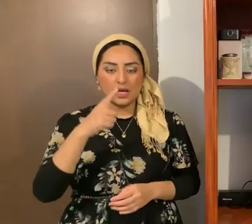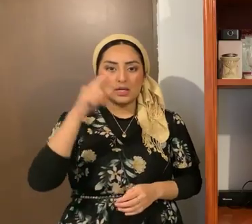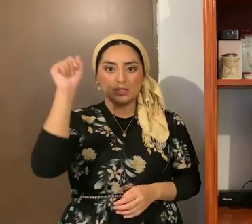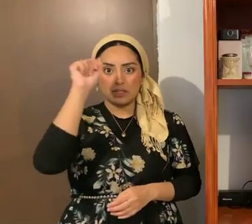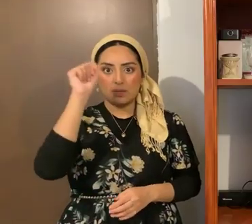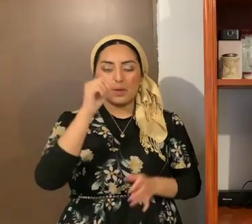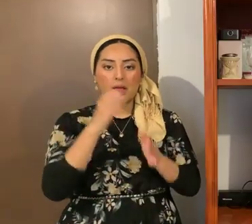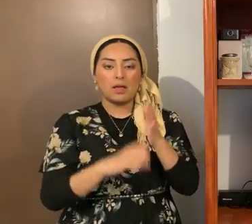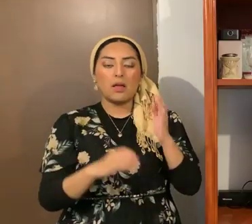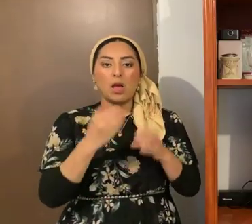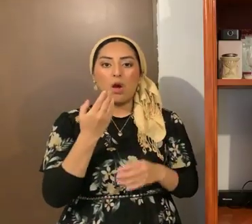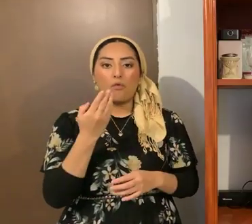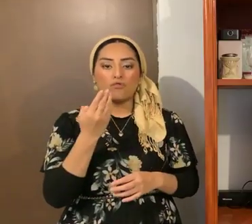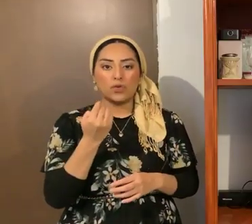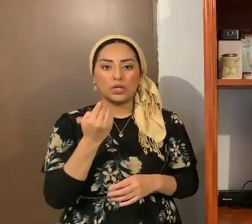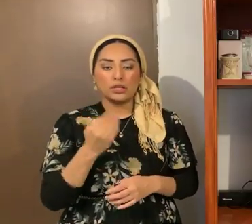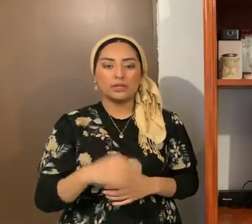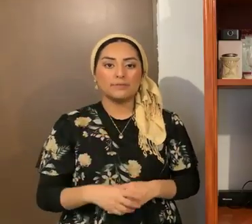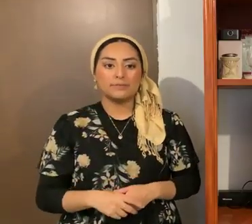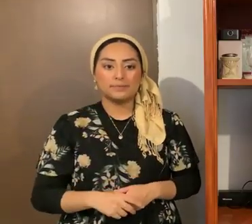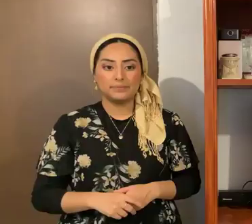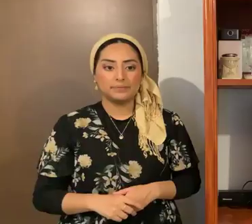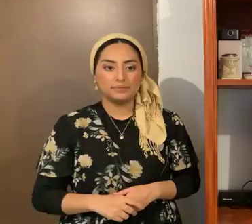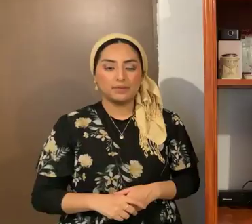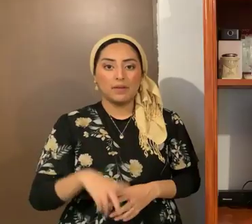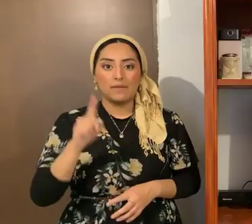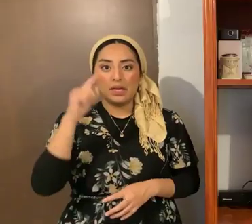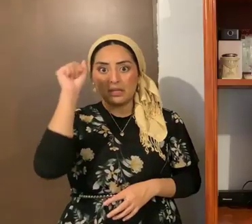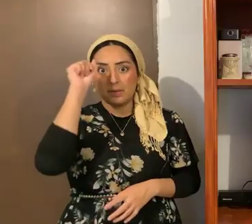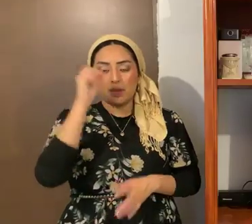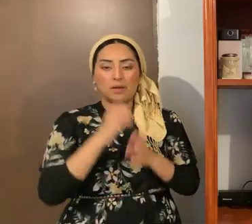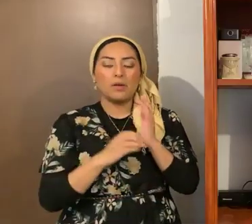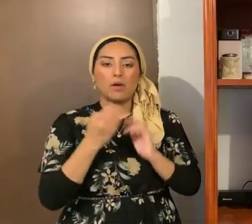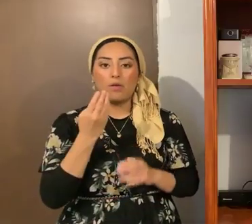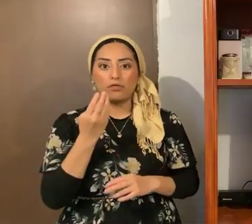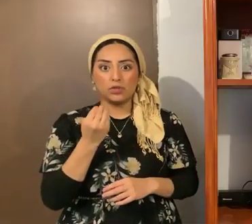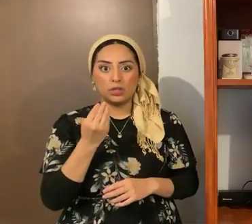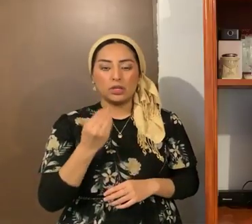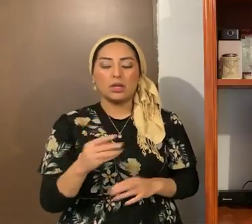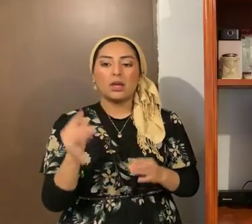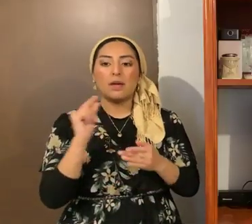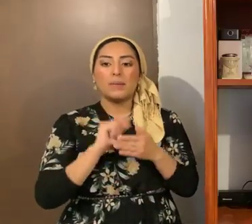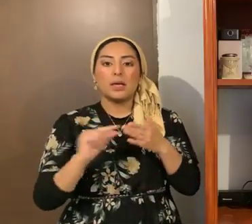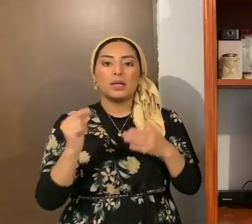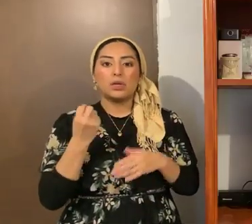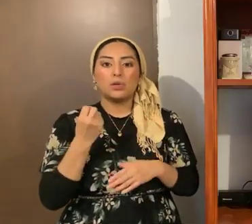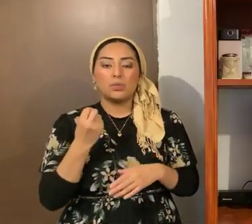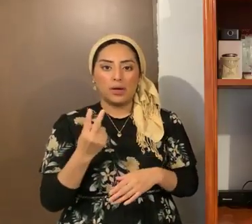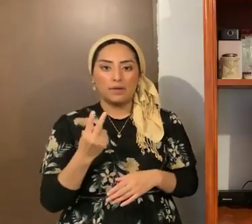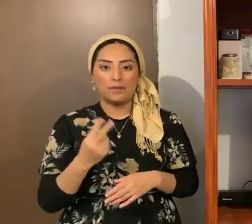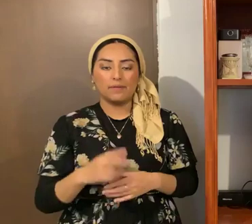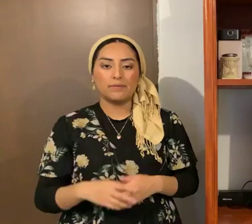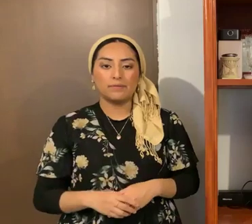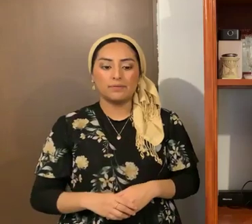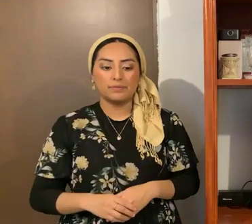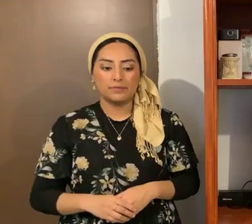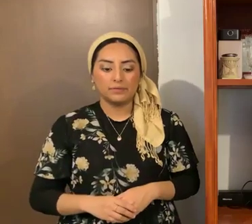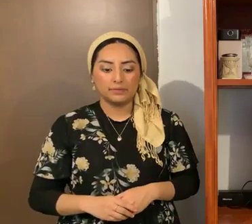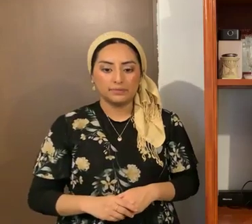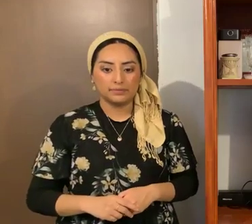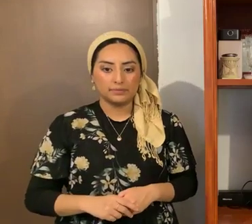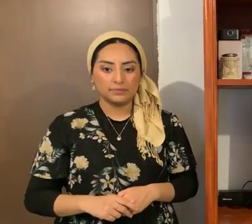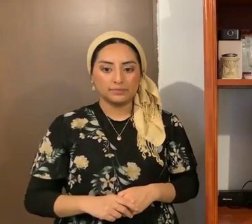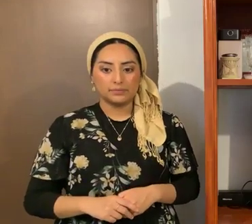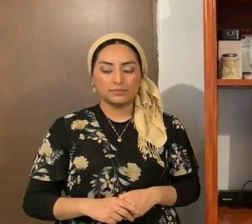Samuel 14, vamos para allá. En Primera de Samuel 14, en el verso 12. En el